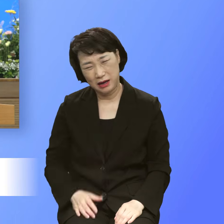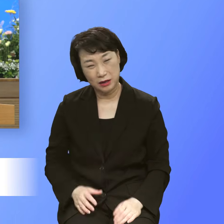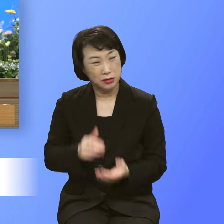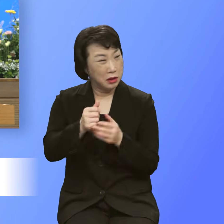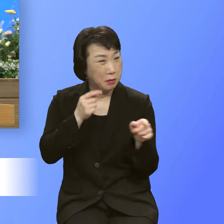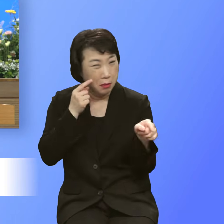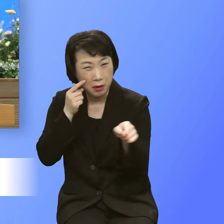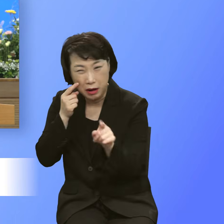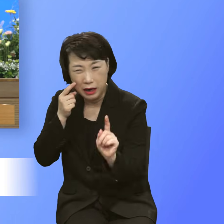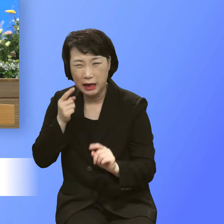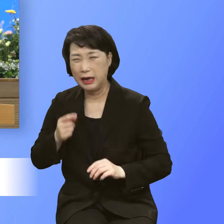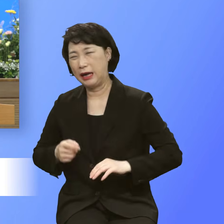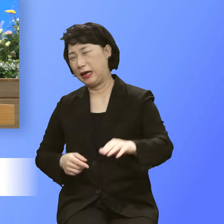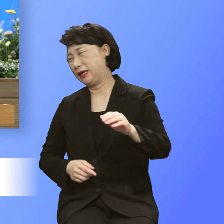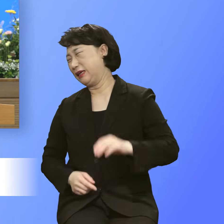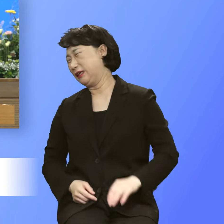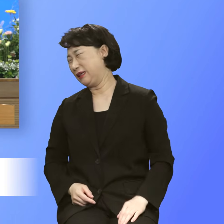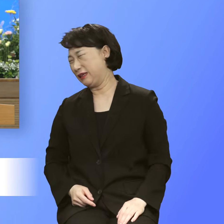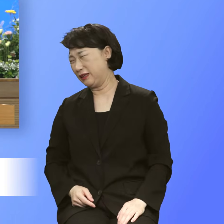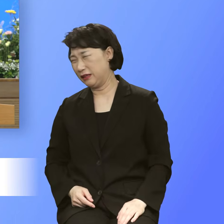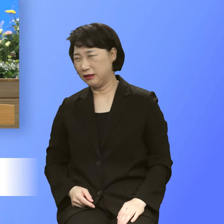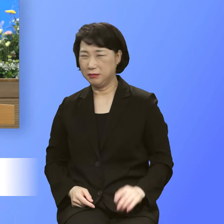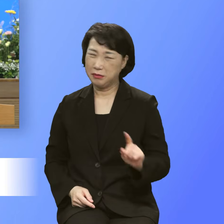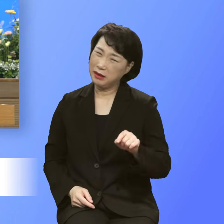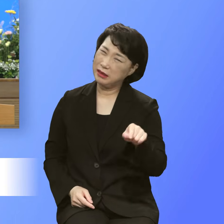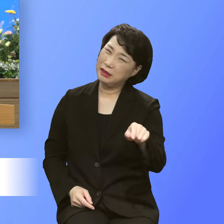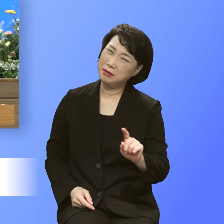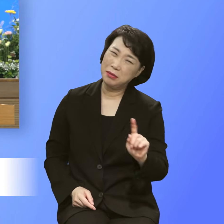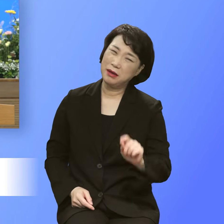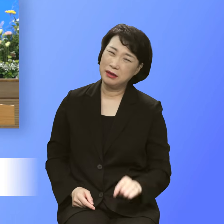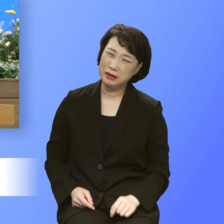주님 올 때 너 지금